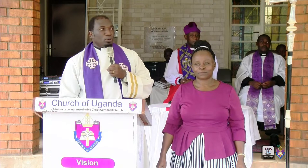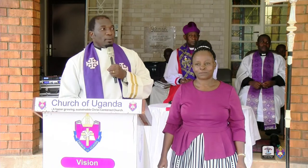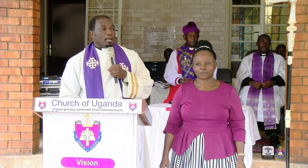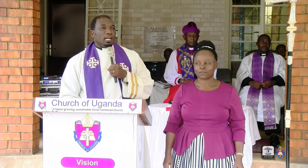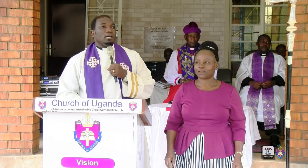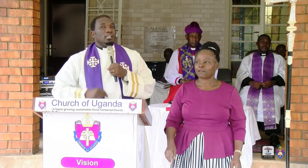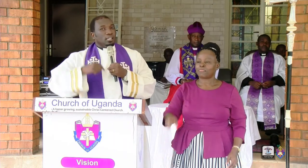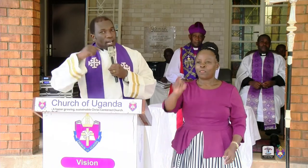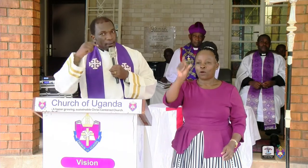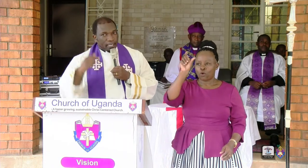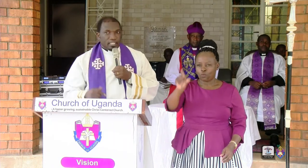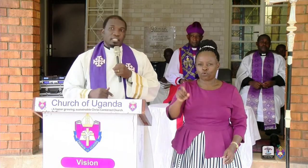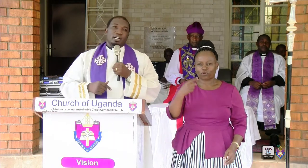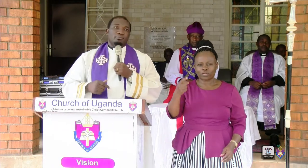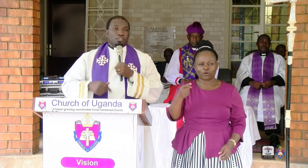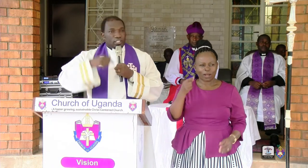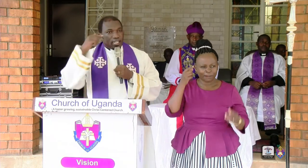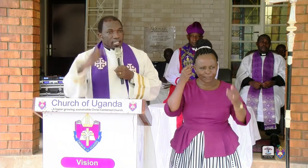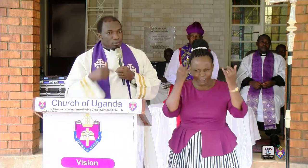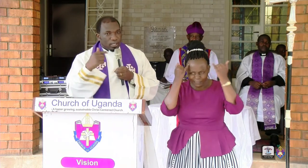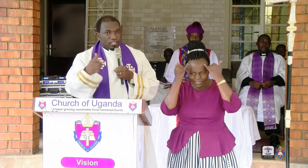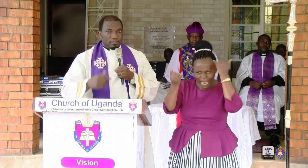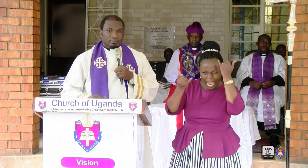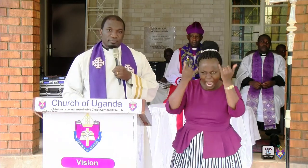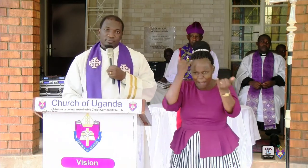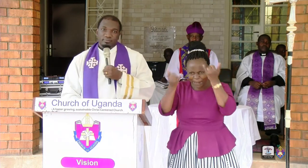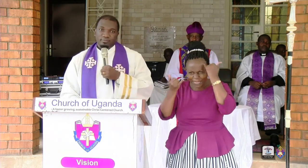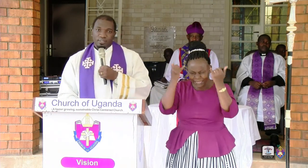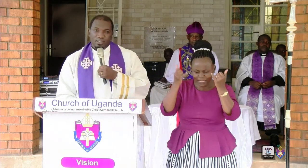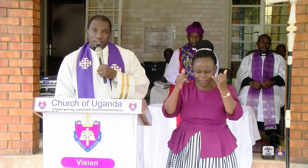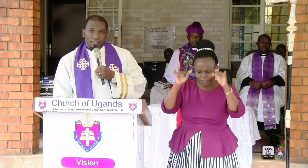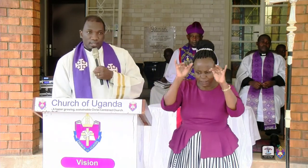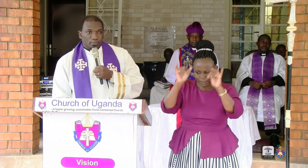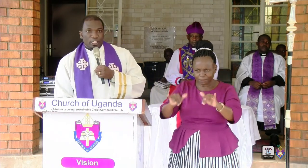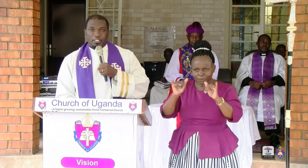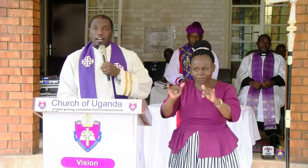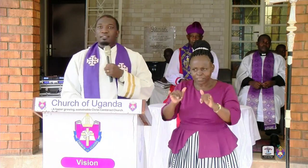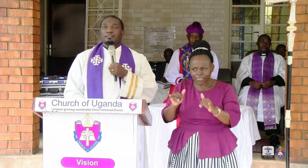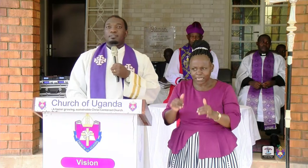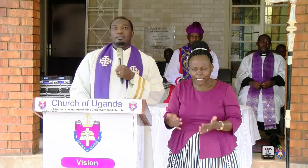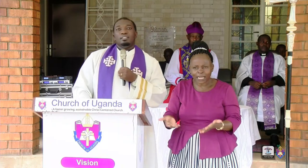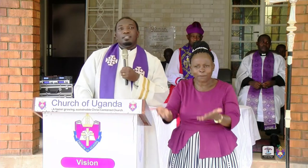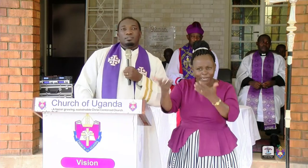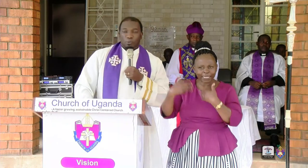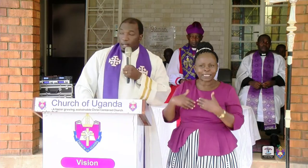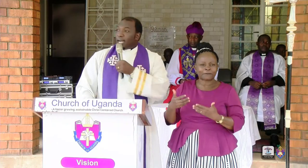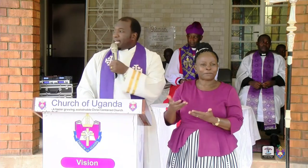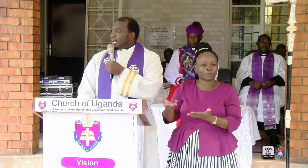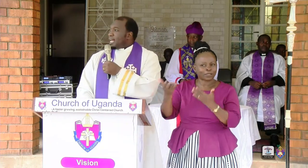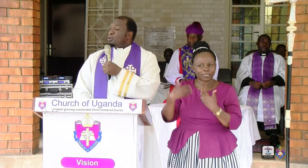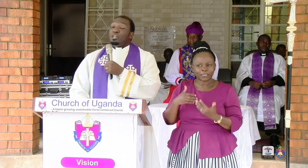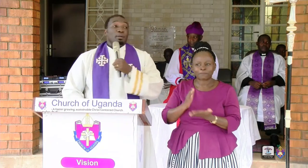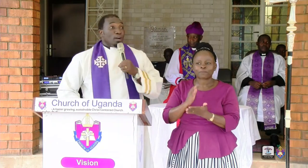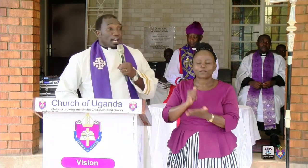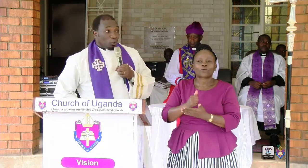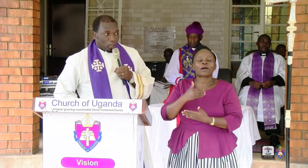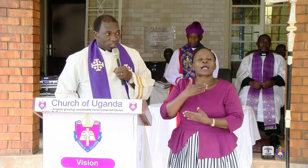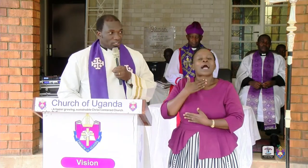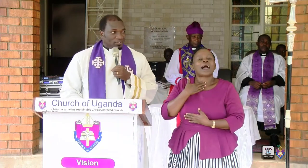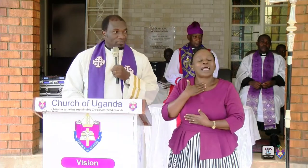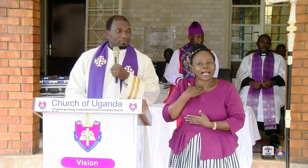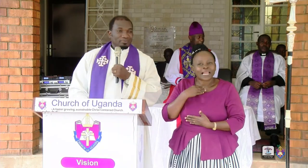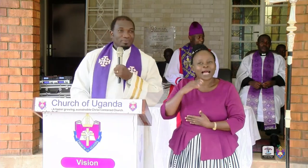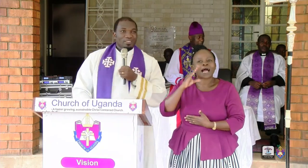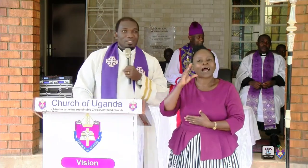Afuba okulaba nga abayiiya musigale nga mukola ki? Nga muleeta. Kubanga ayagala ayogere bye mwagala okukola